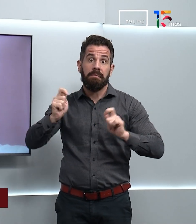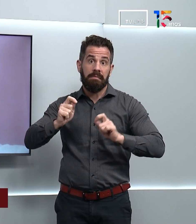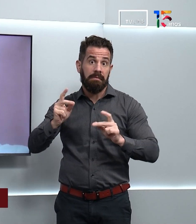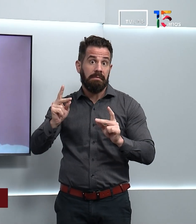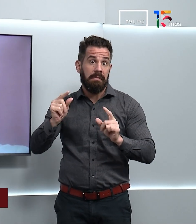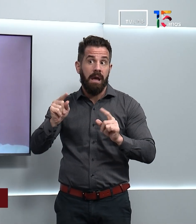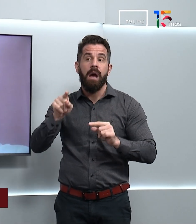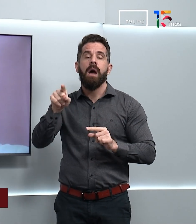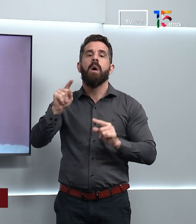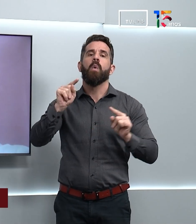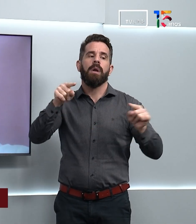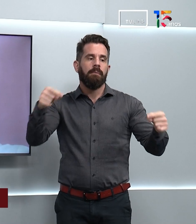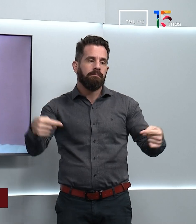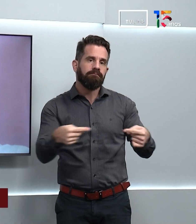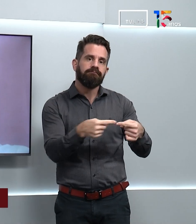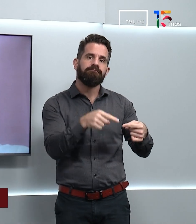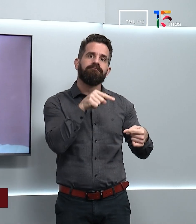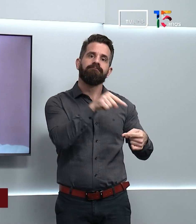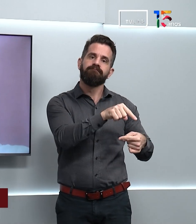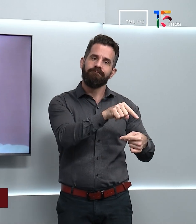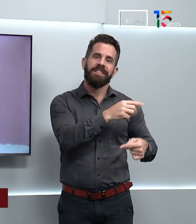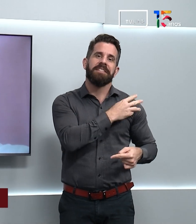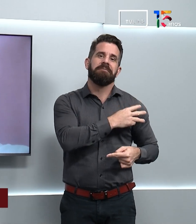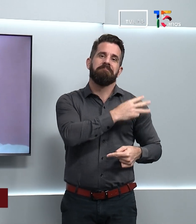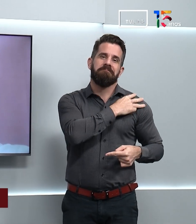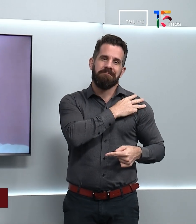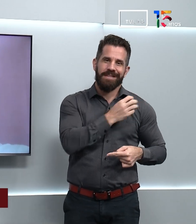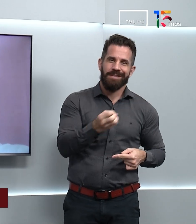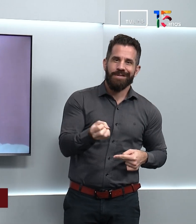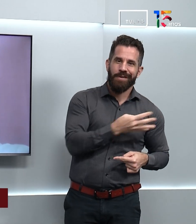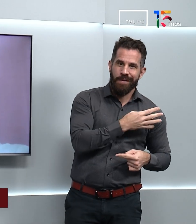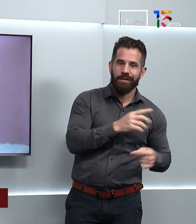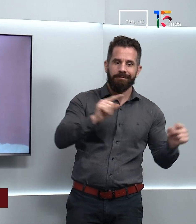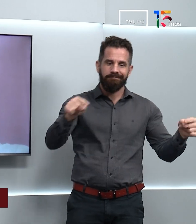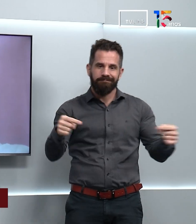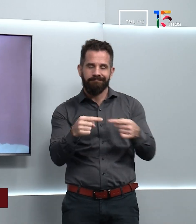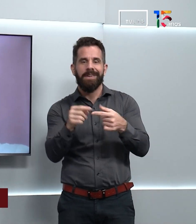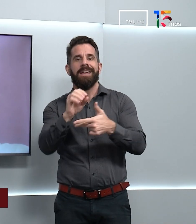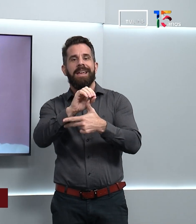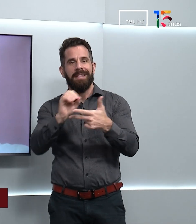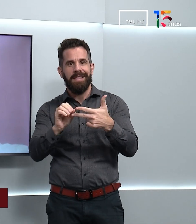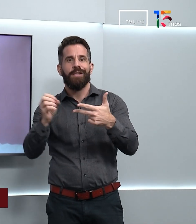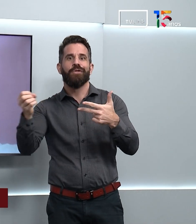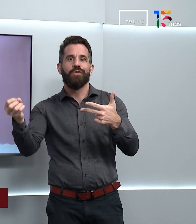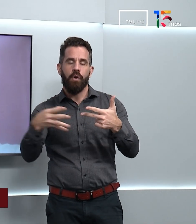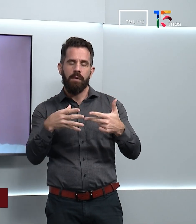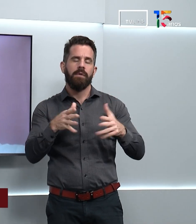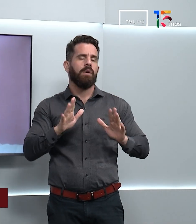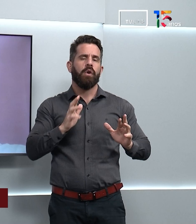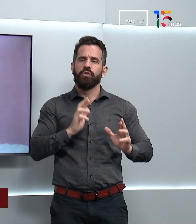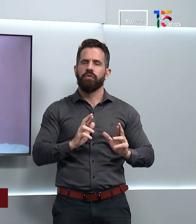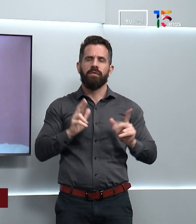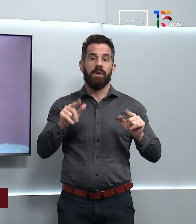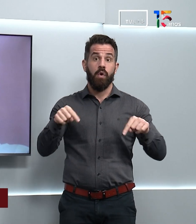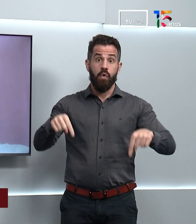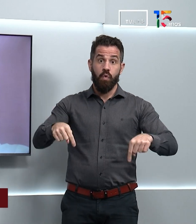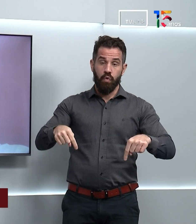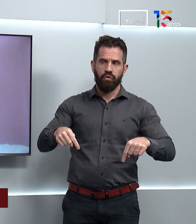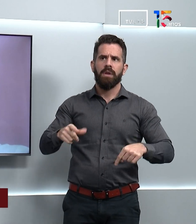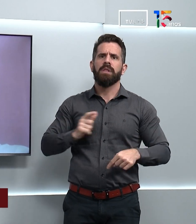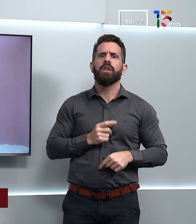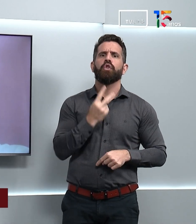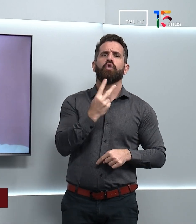em consideração esses itinerários formativos. Então, iria ser diferente do que é hoje. Hoje, o Enem tem 2 dias de prova